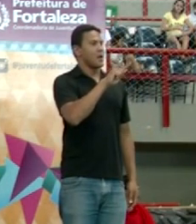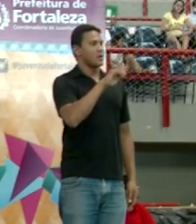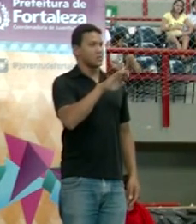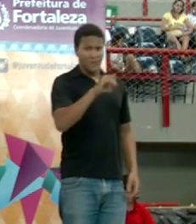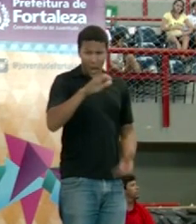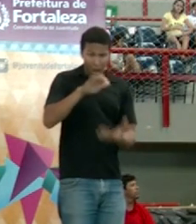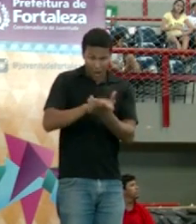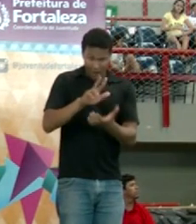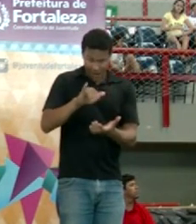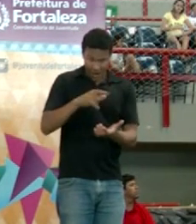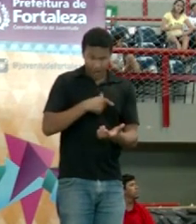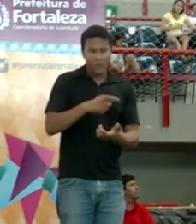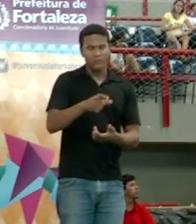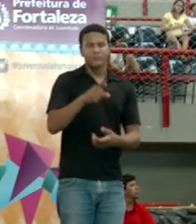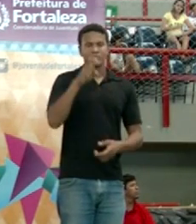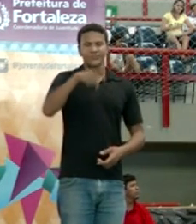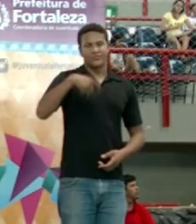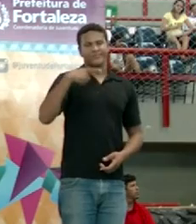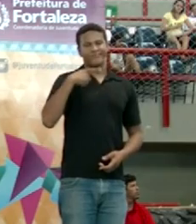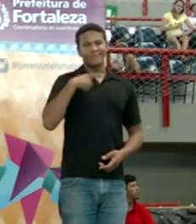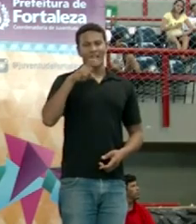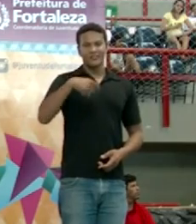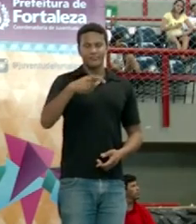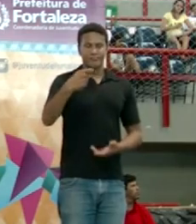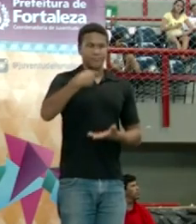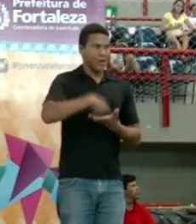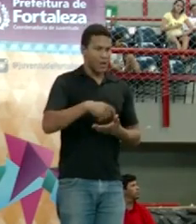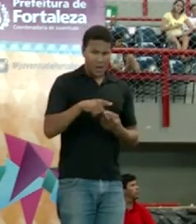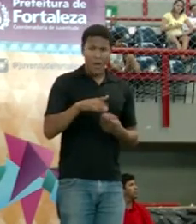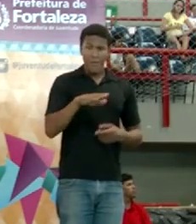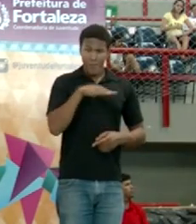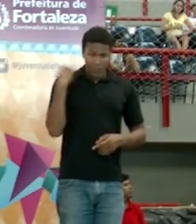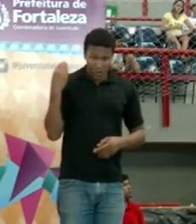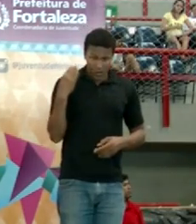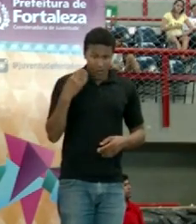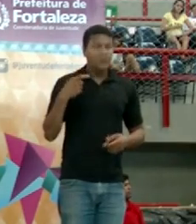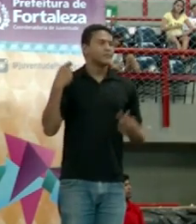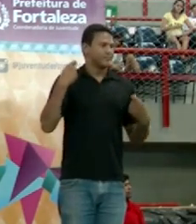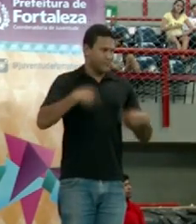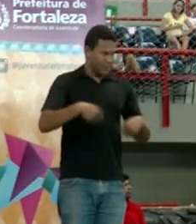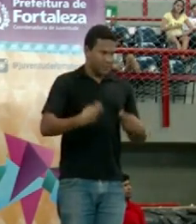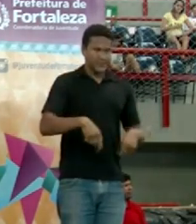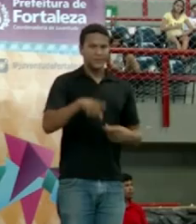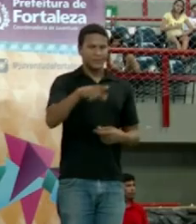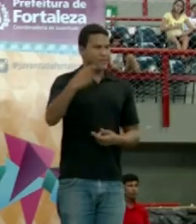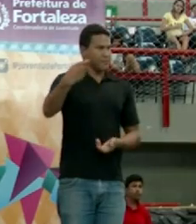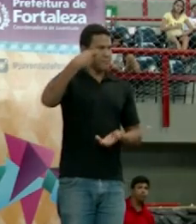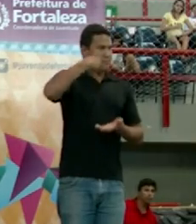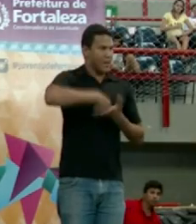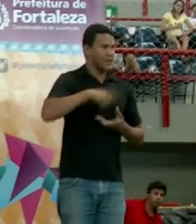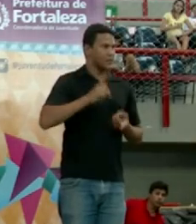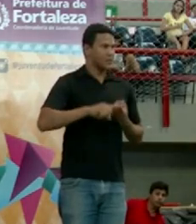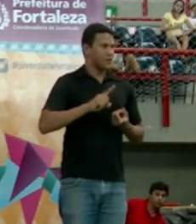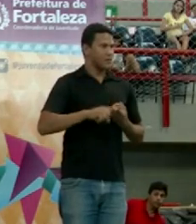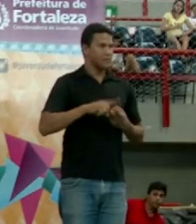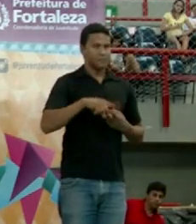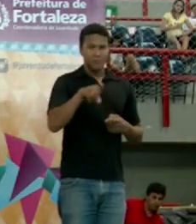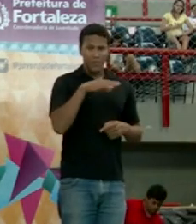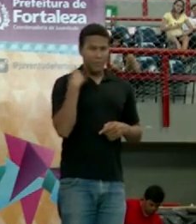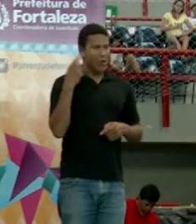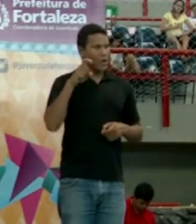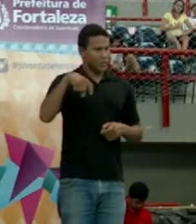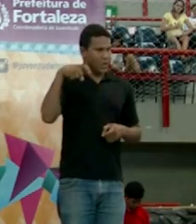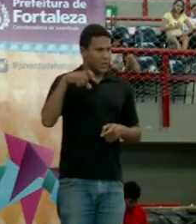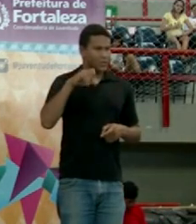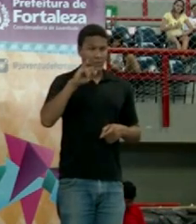casamento. Morreu, tem uma taxa para morte chamada mão morta. O senhor feudal vai viajar ou receber uma